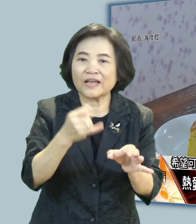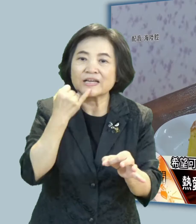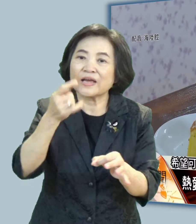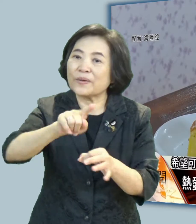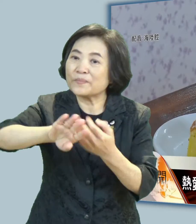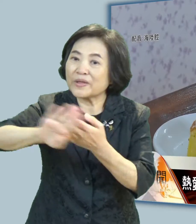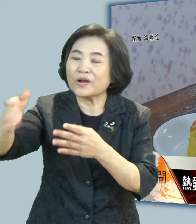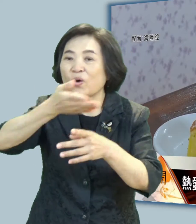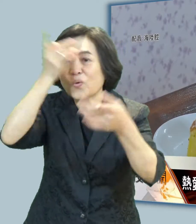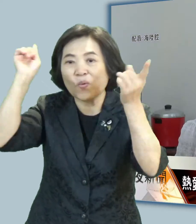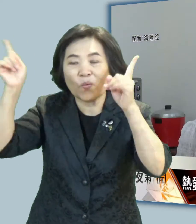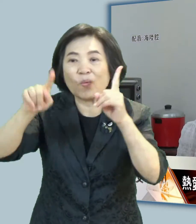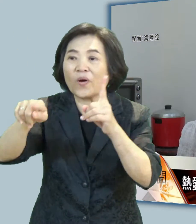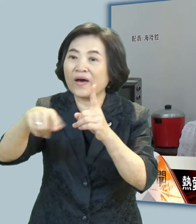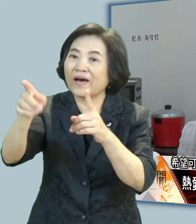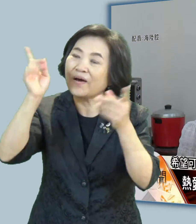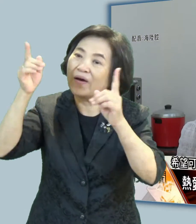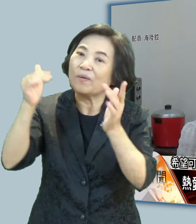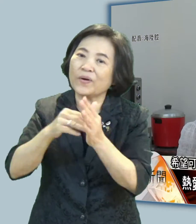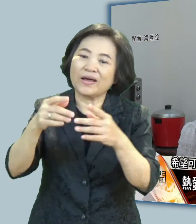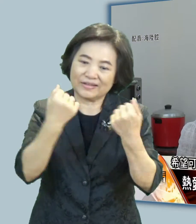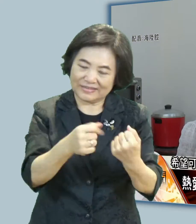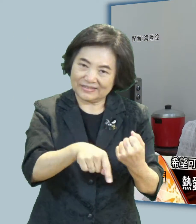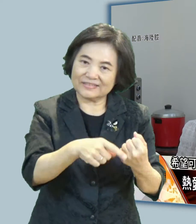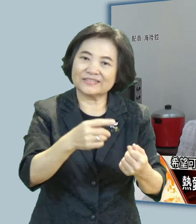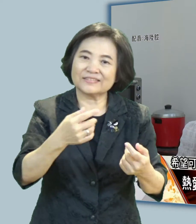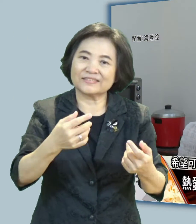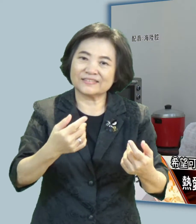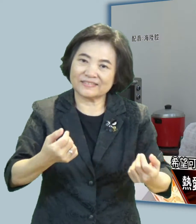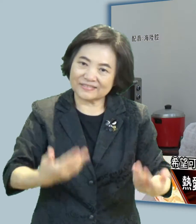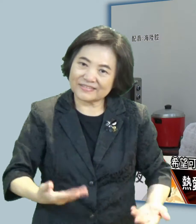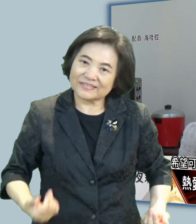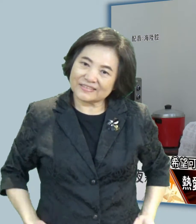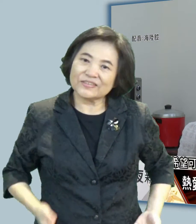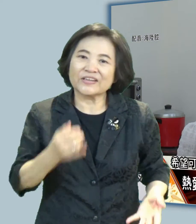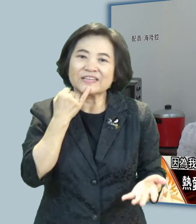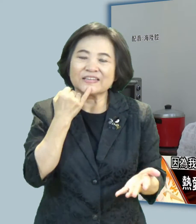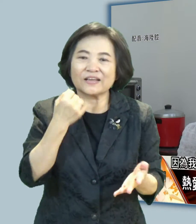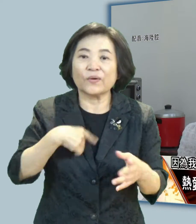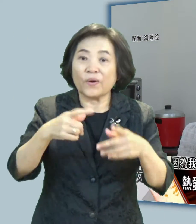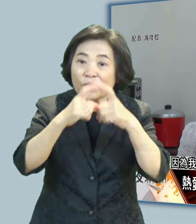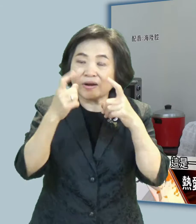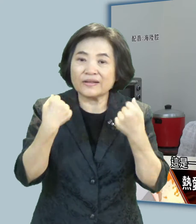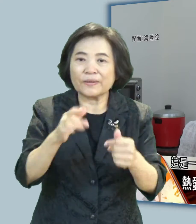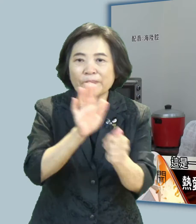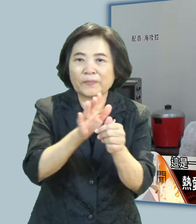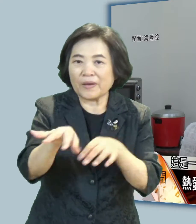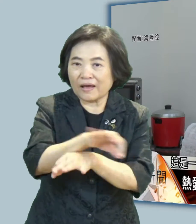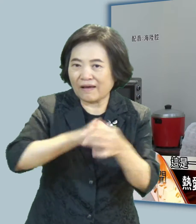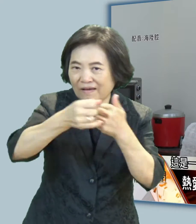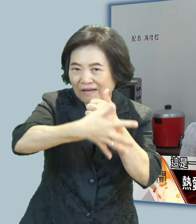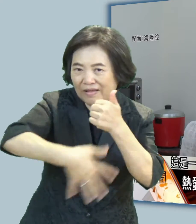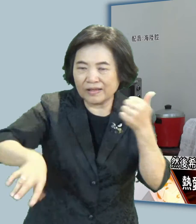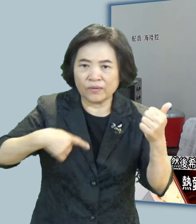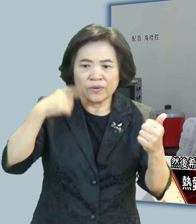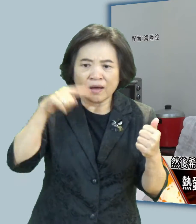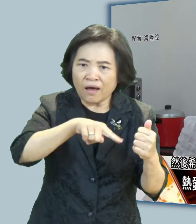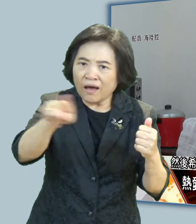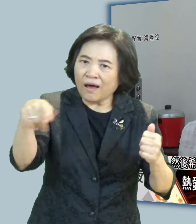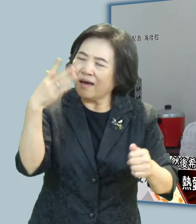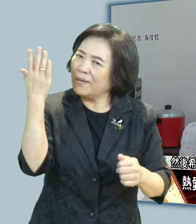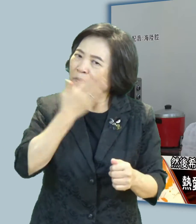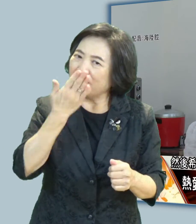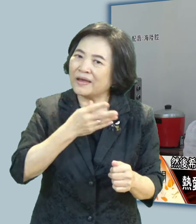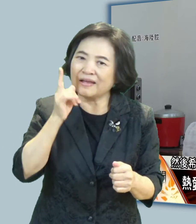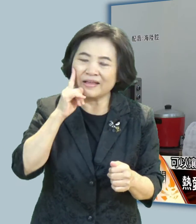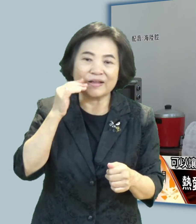困的素材。 希望可以回来带动这地方的产业，因为我一直觉得这里是一个很漂亮的地方，然后希望